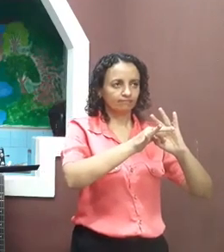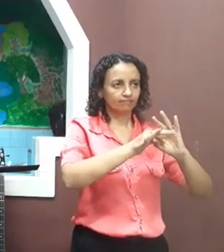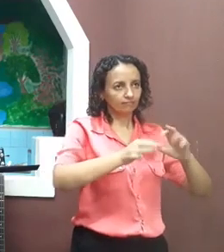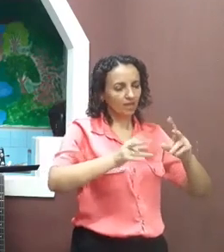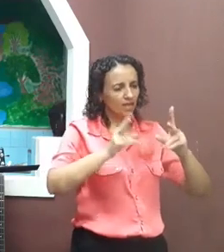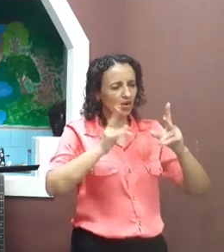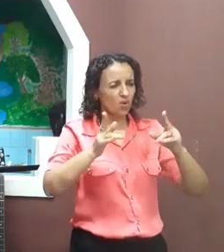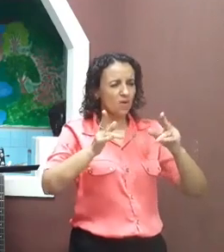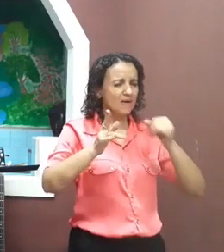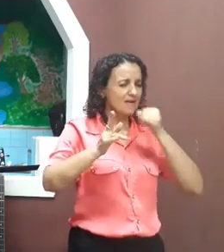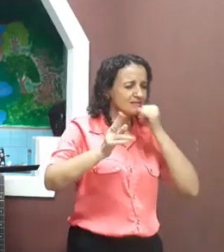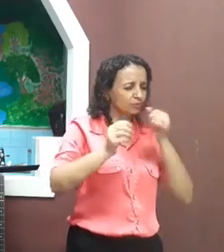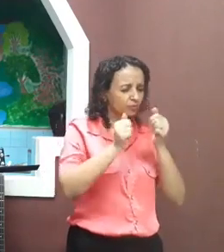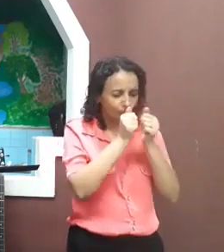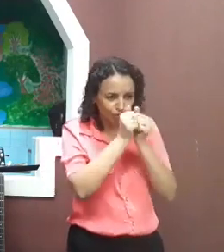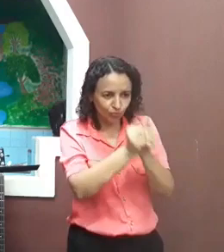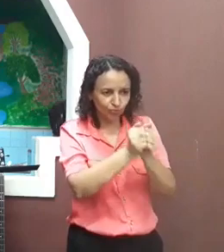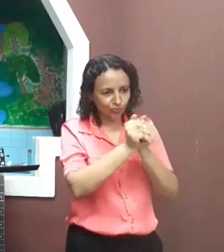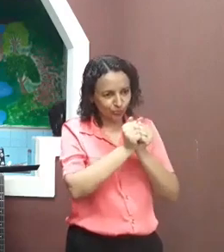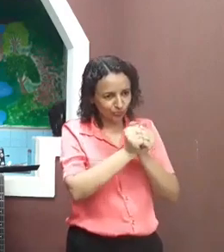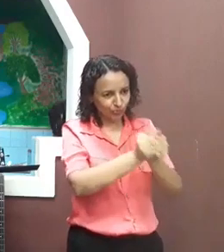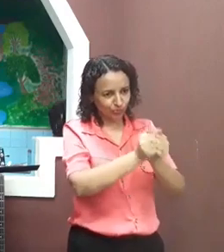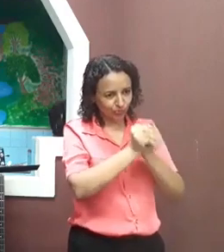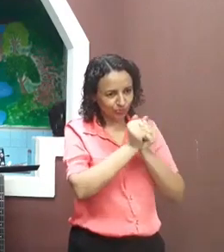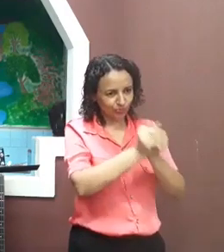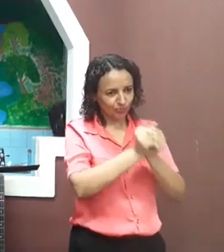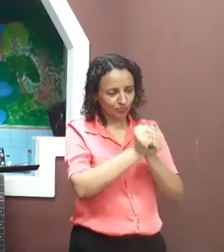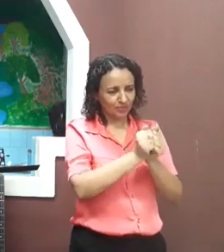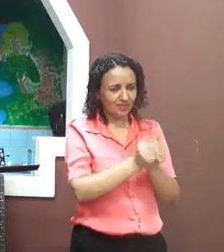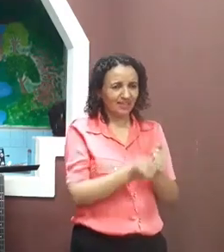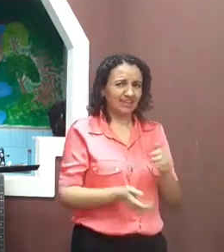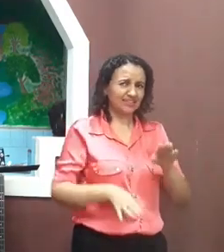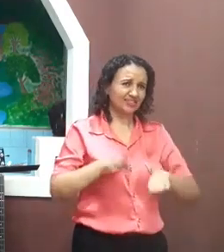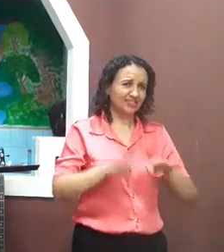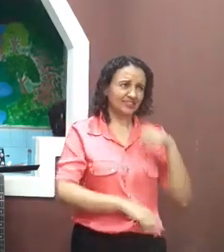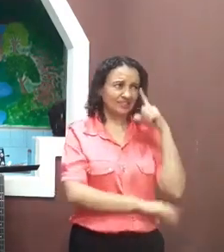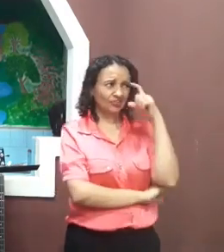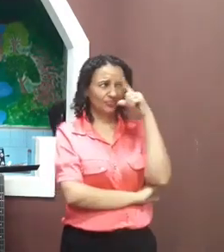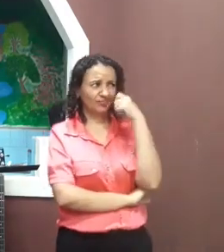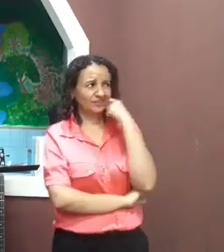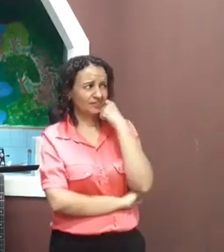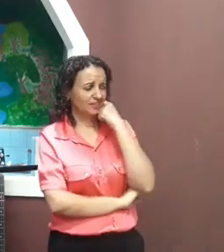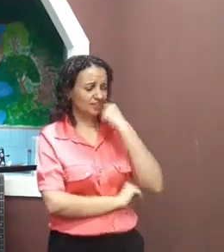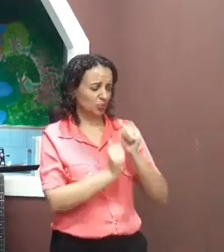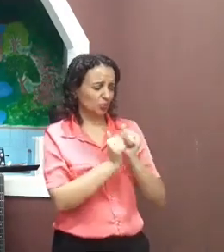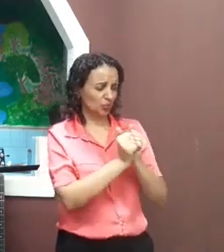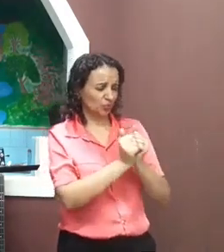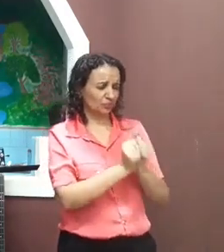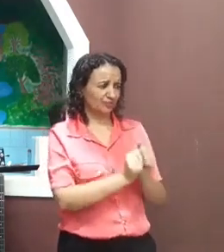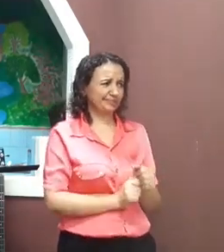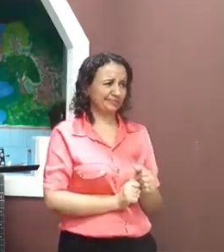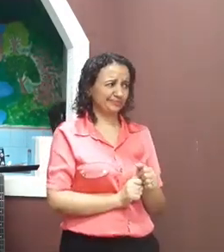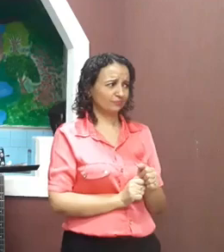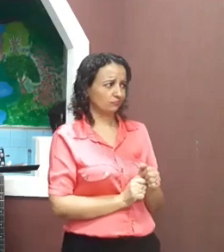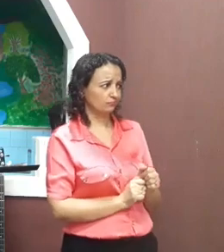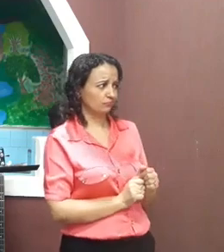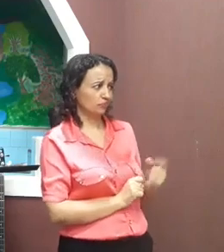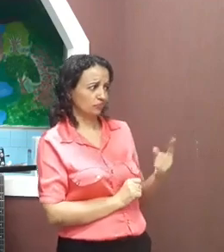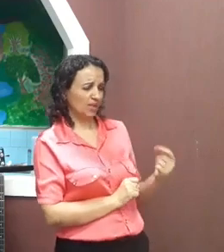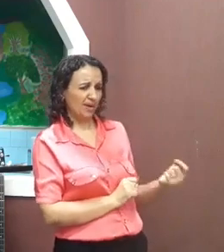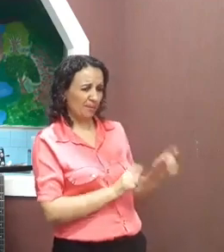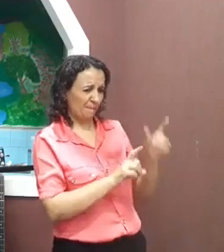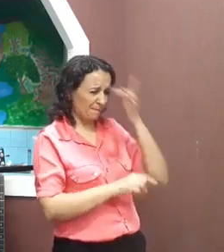Comunhão é estar juntos. Ah, pastor, mas tem hora que é difícil estar junto porque tem choques.